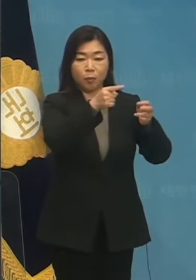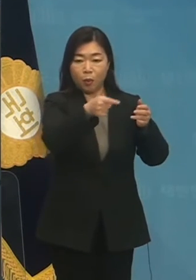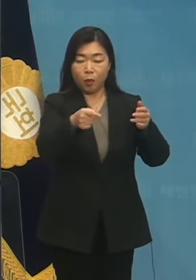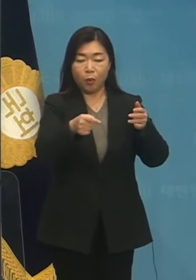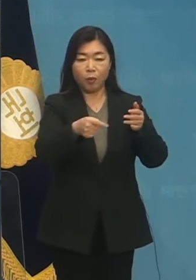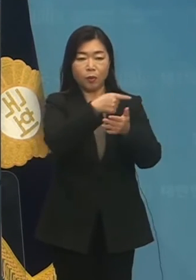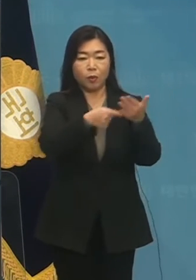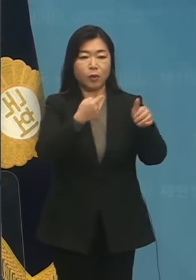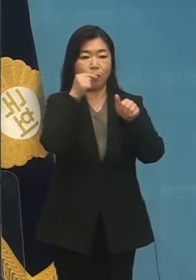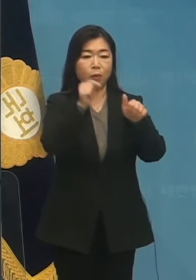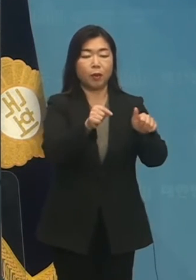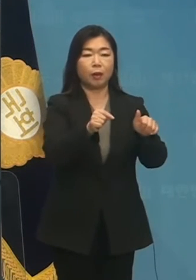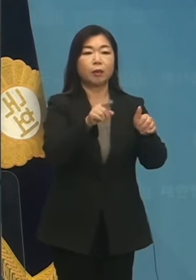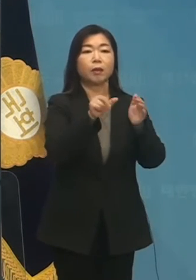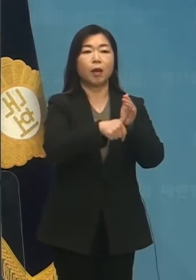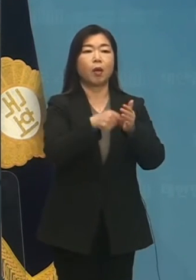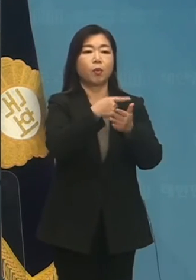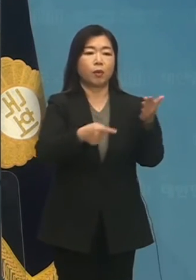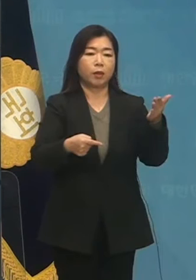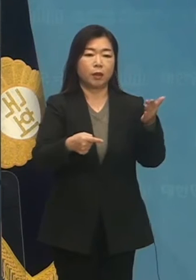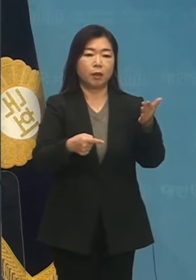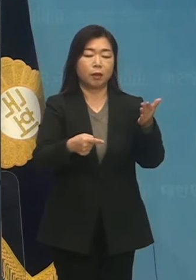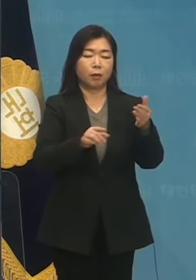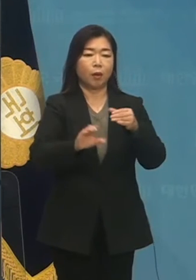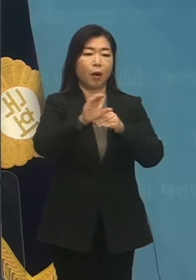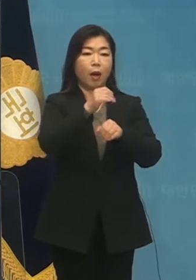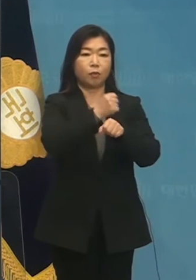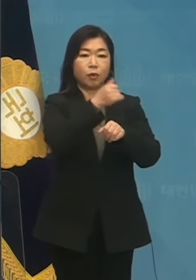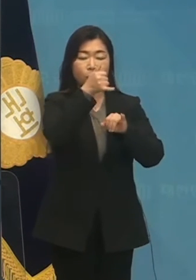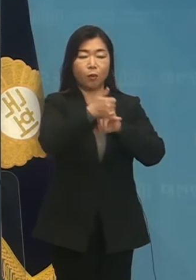포함될 수 있도록 정부에 강력히